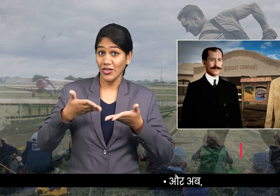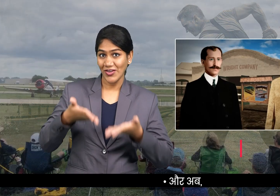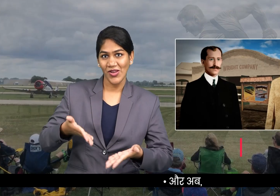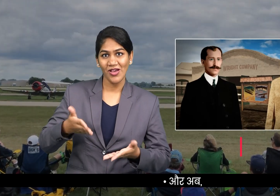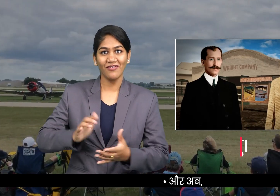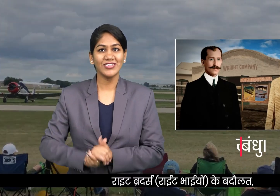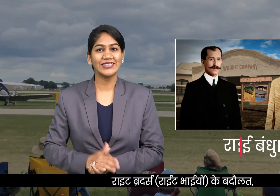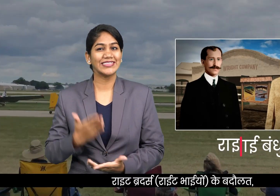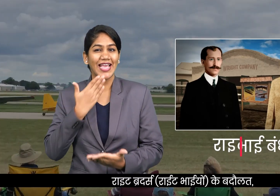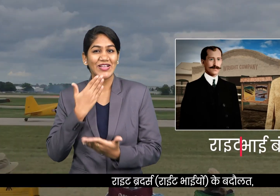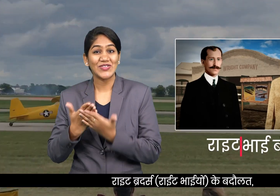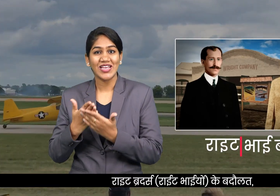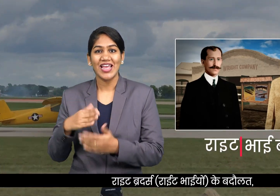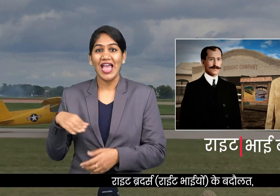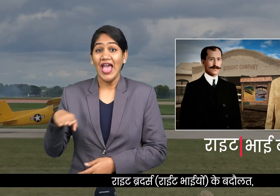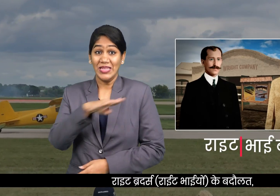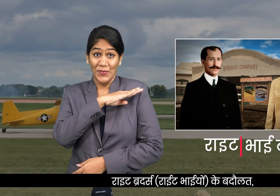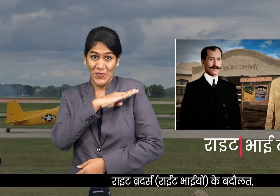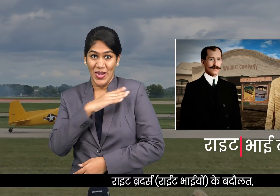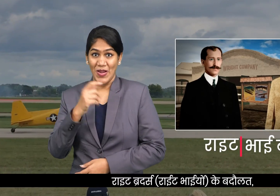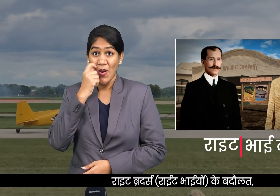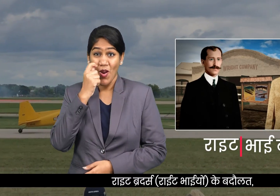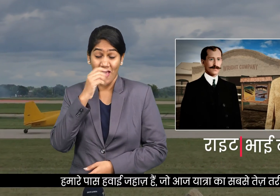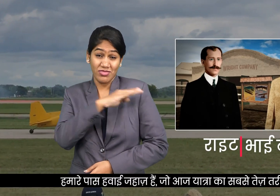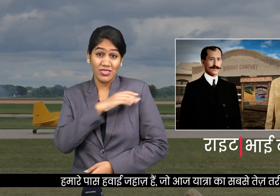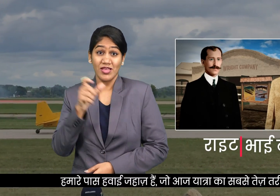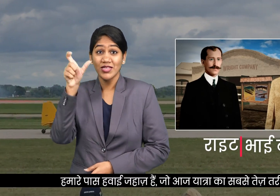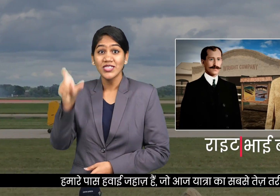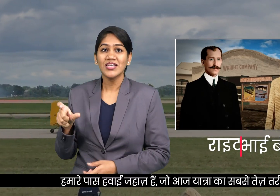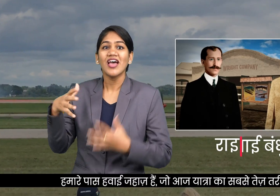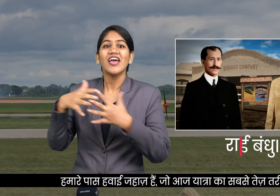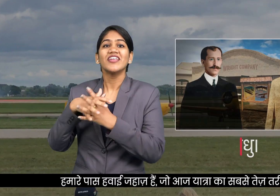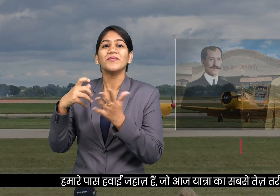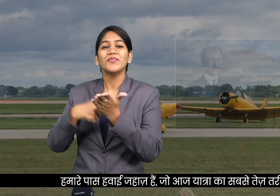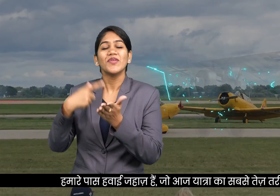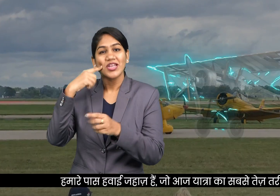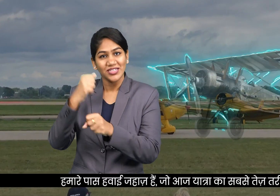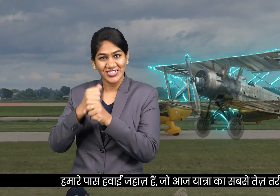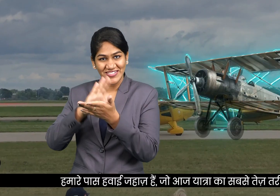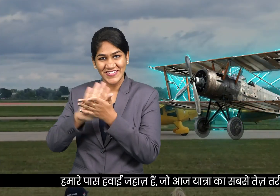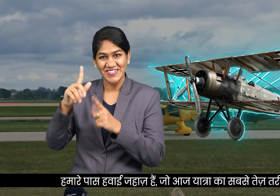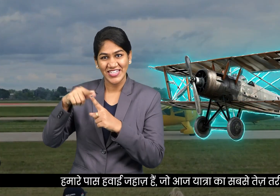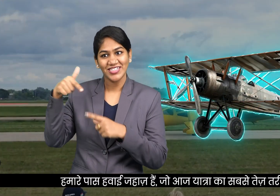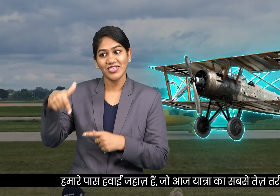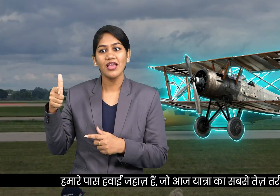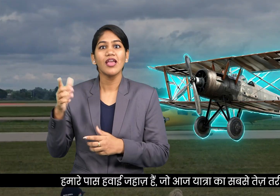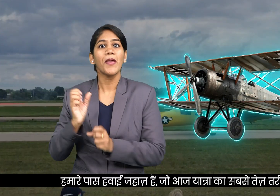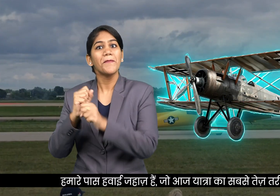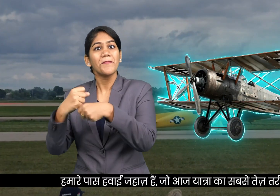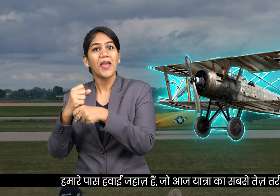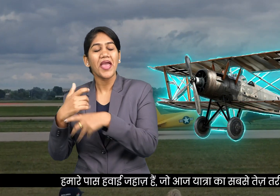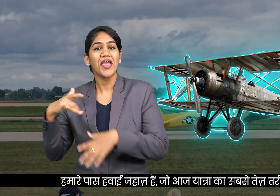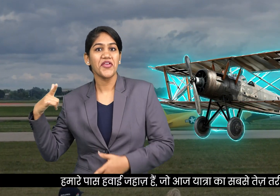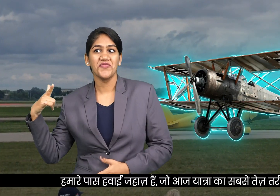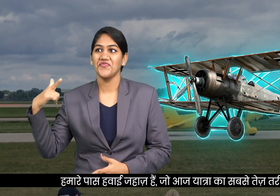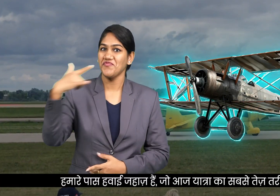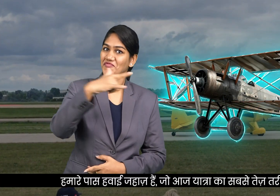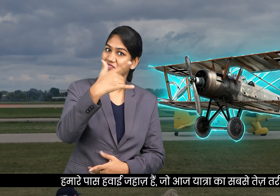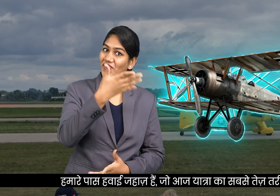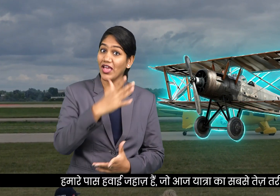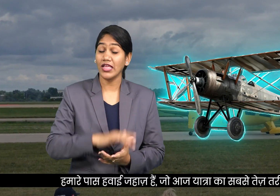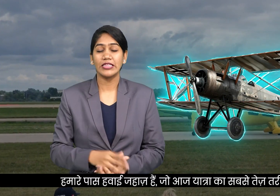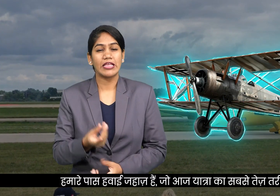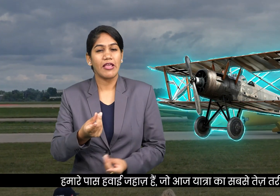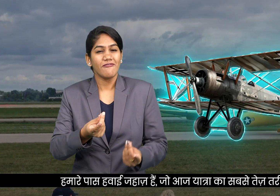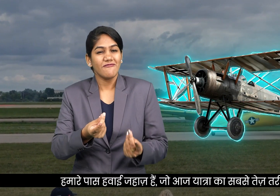और अब राइट ब्रदर्स के बदौलत हमारे पास हवाई जहाज हैं, जो आज यात्रा का सबसे